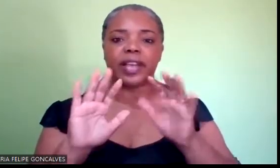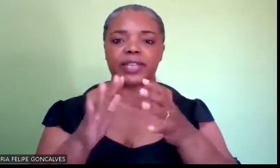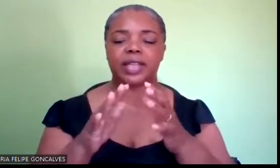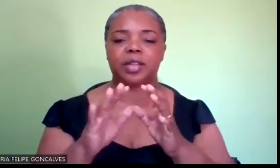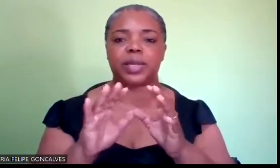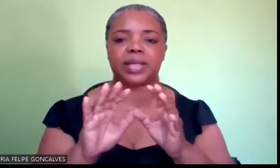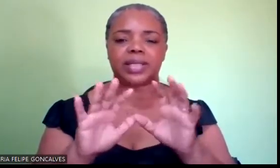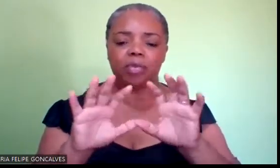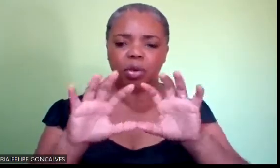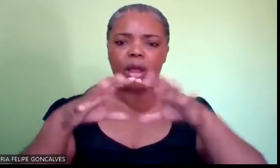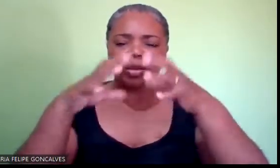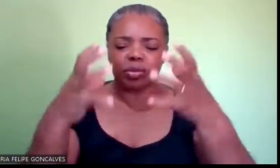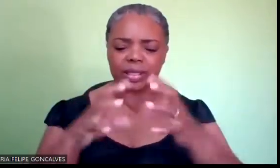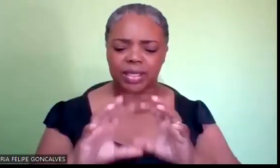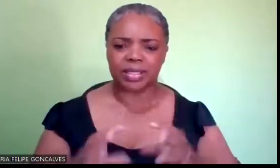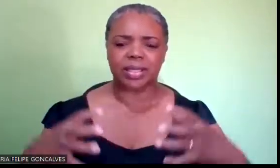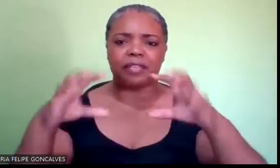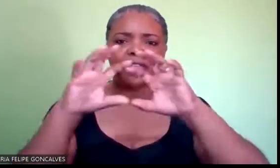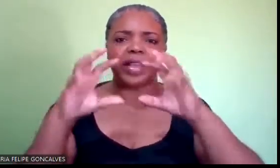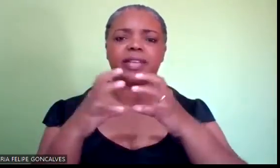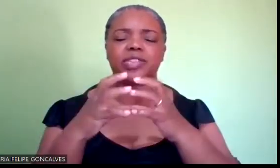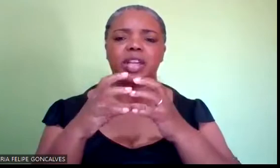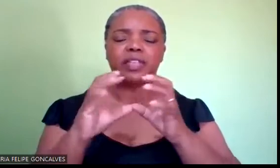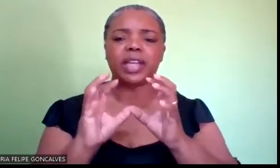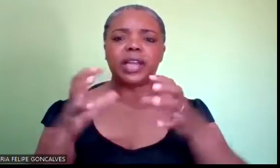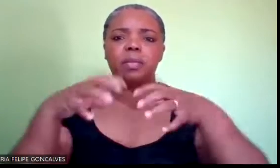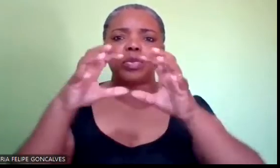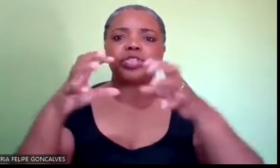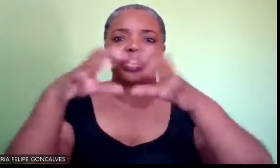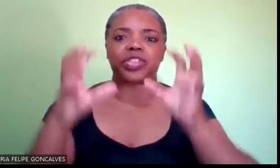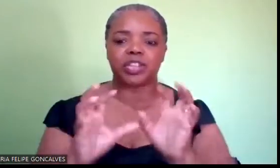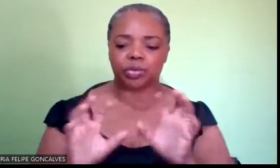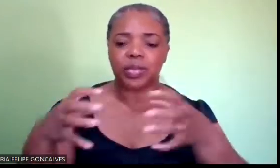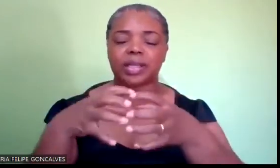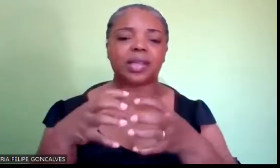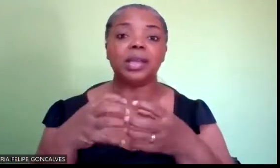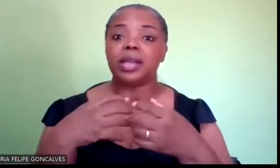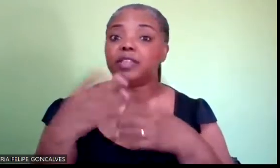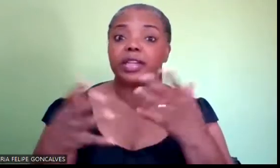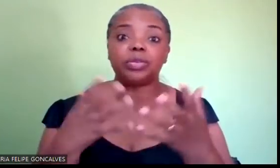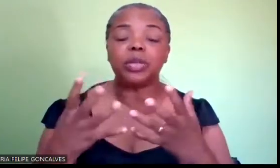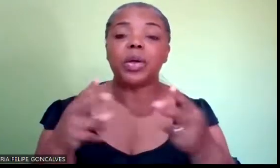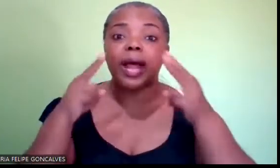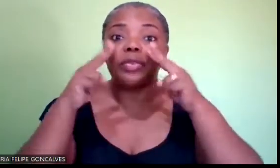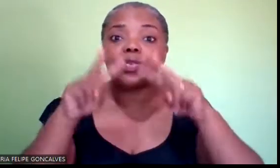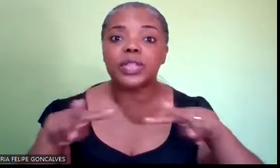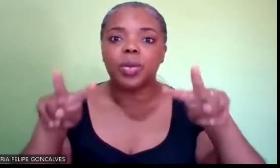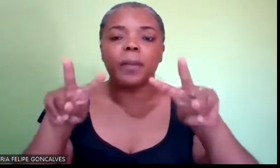fazer a interpretação e coloca tudo aqui assim na frente, fica aquele monte de gente tudo aqui e fica tudo embolado